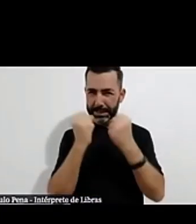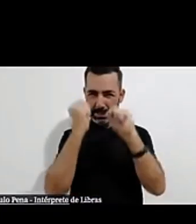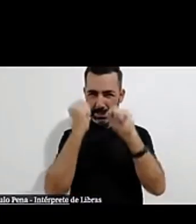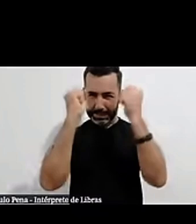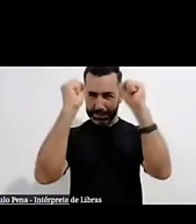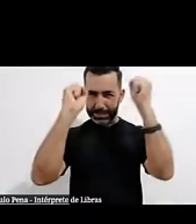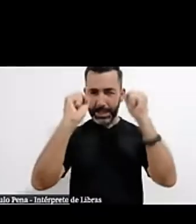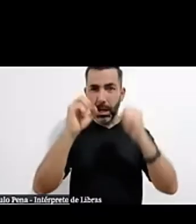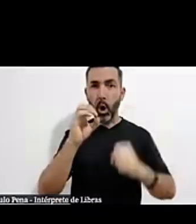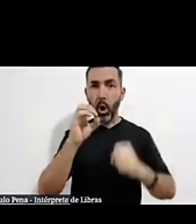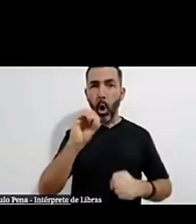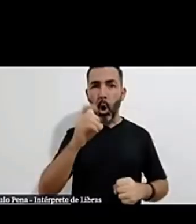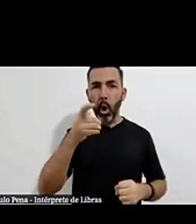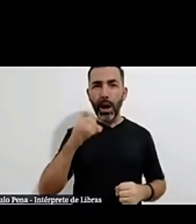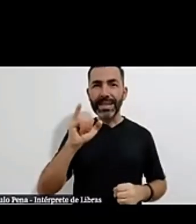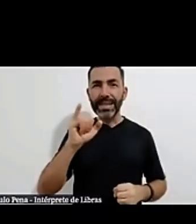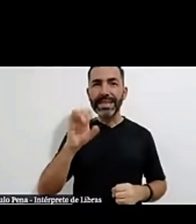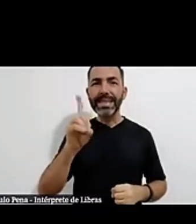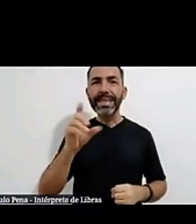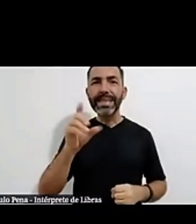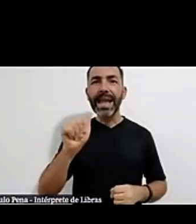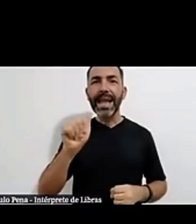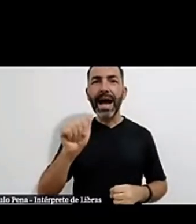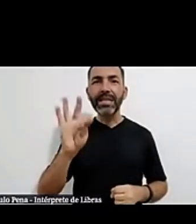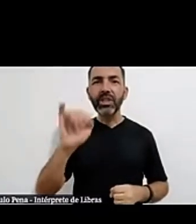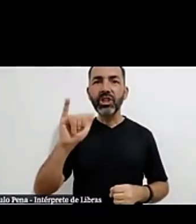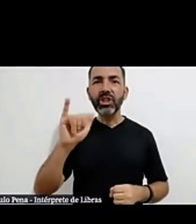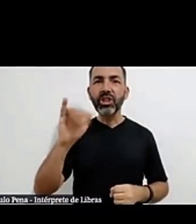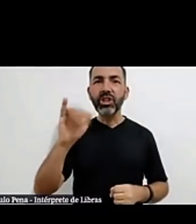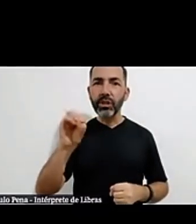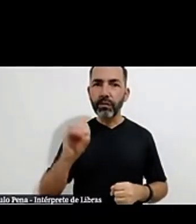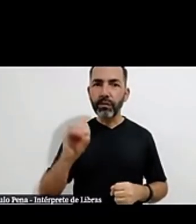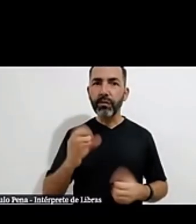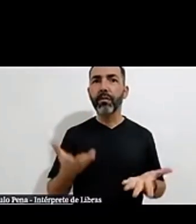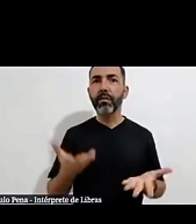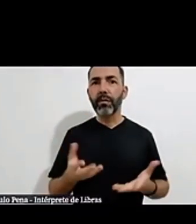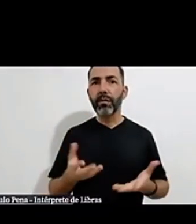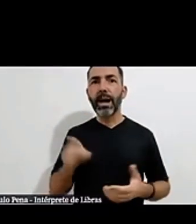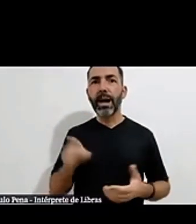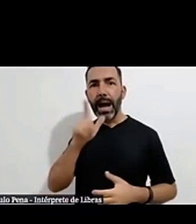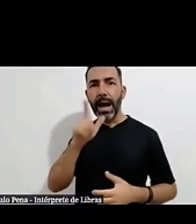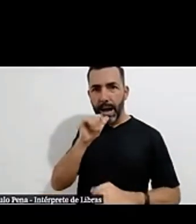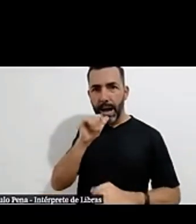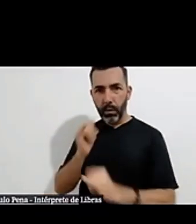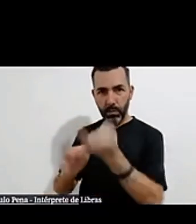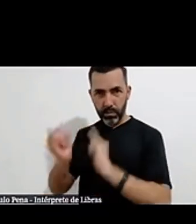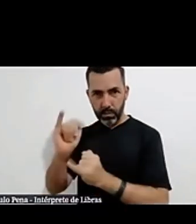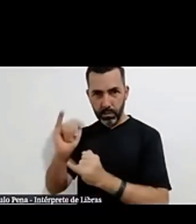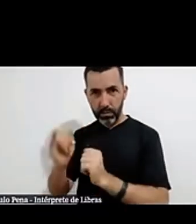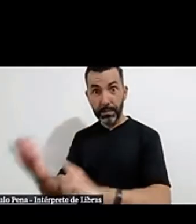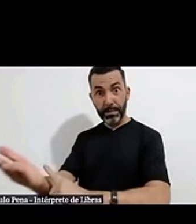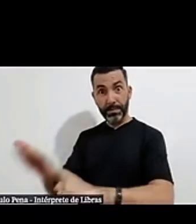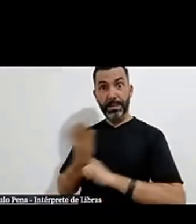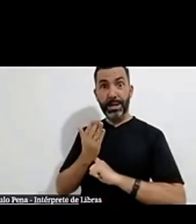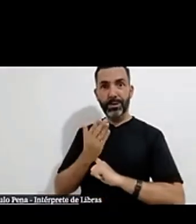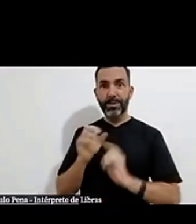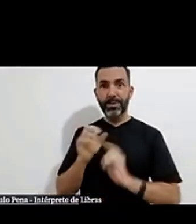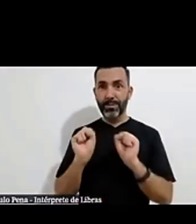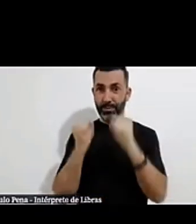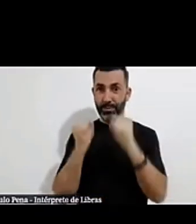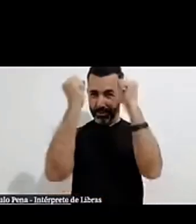do bolo, né? Porque a melhora da oxigenação das células ajuda a combater o quê? O